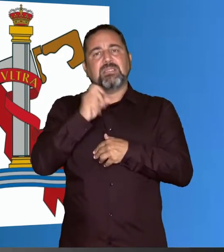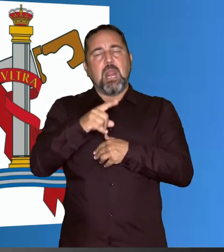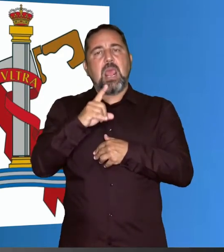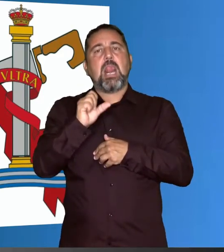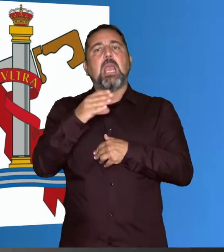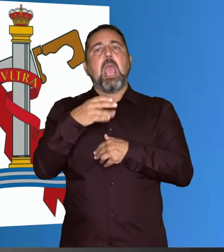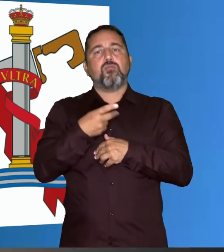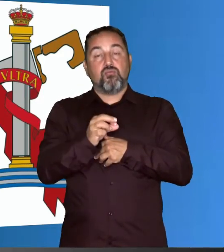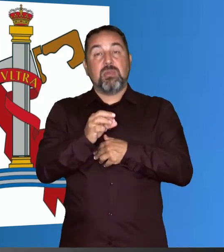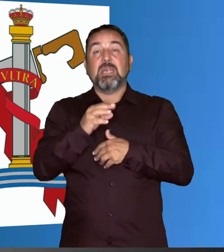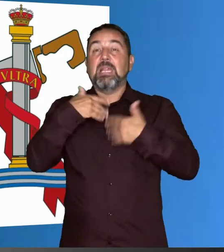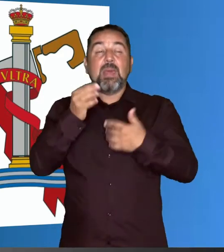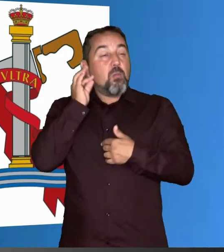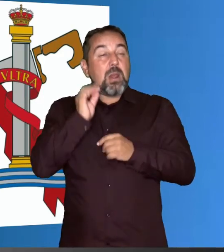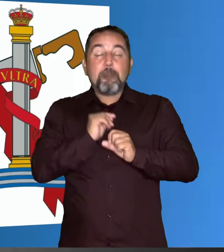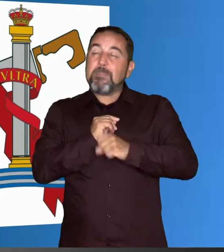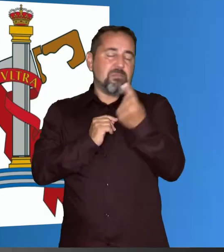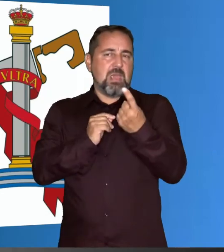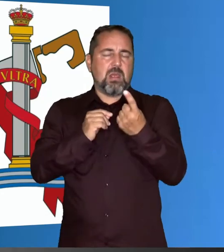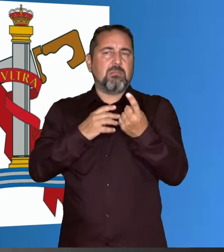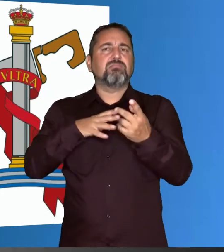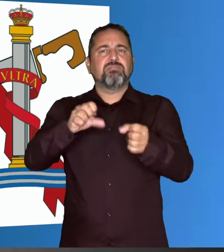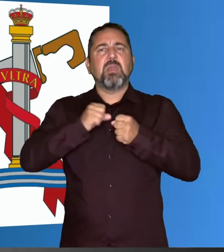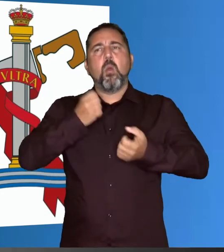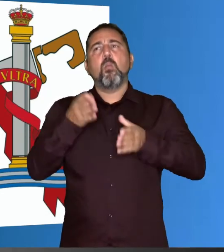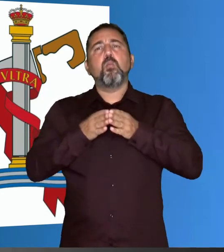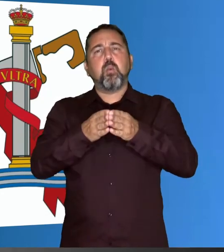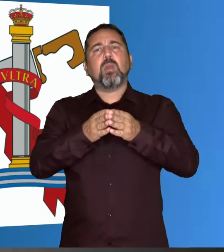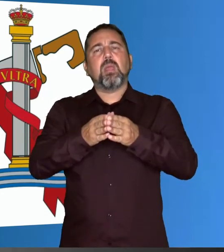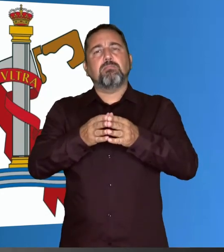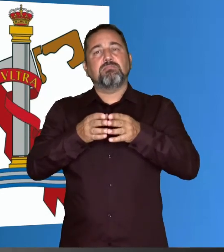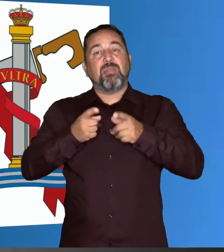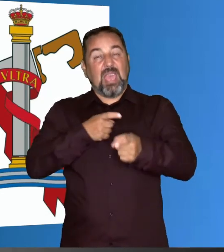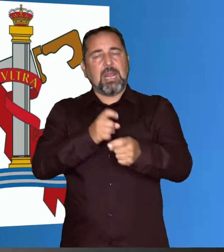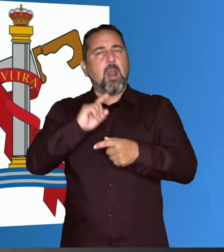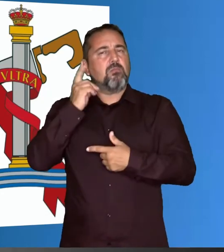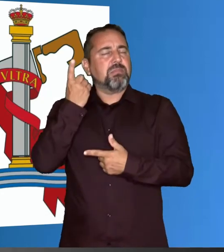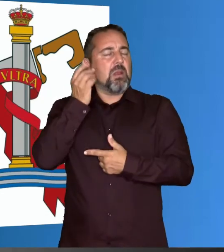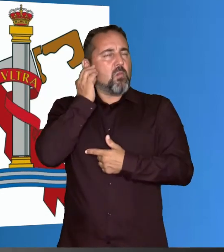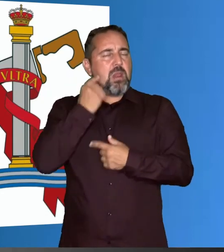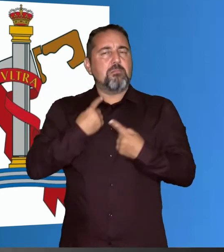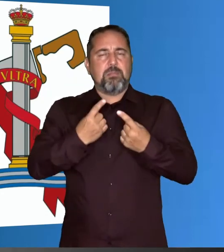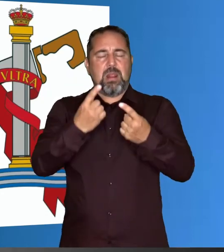Sebastián Elcano y ha sido también la primera en obtener el mando de un buque de guerra.